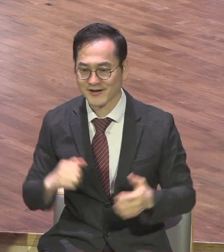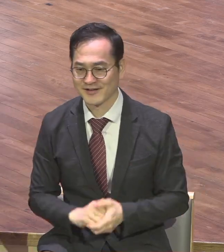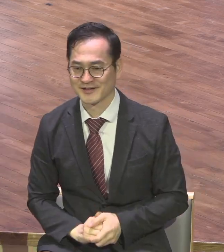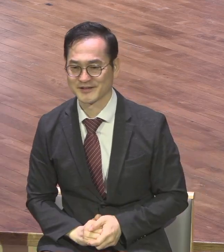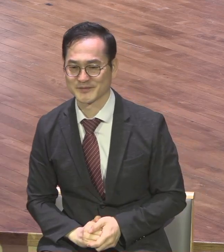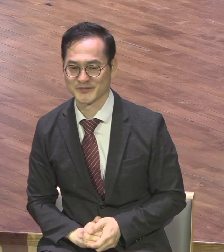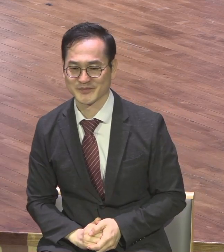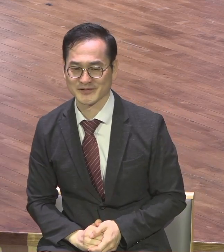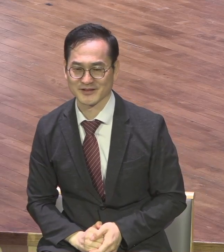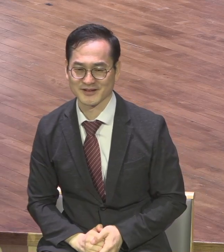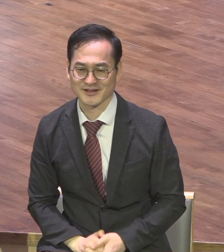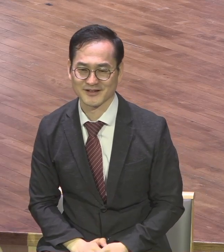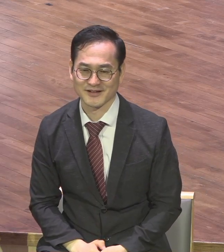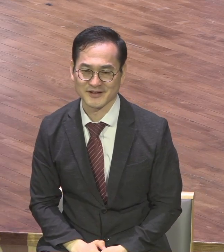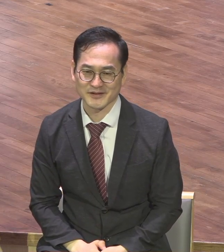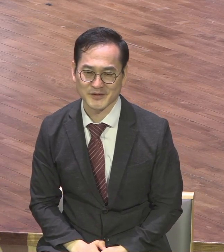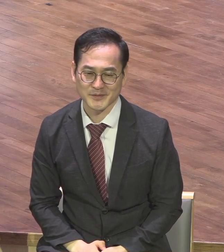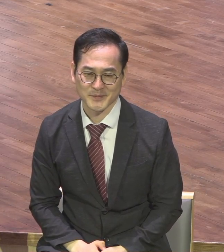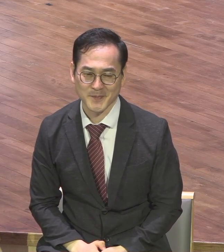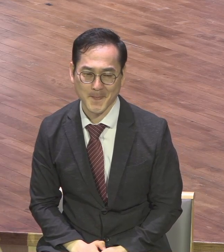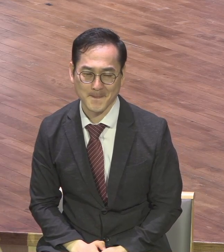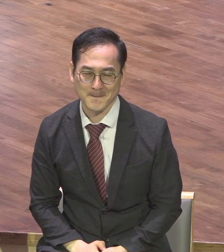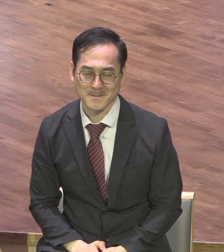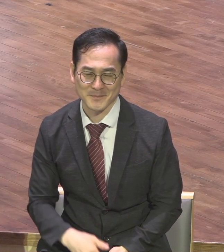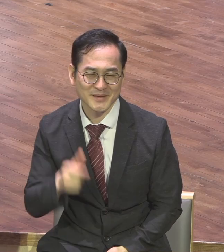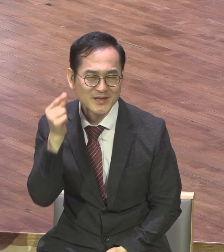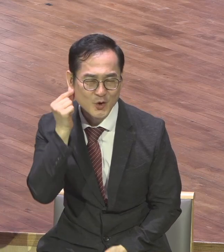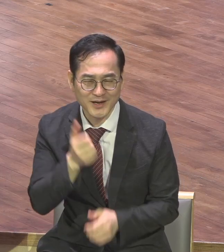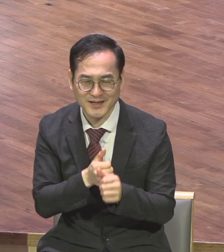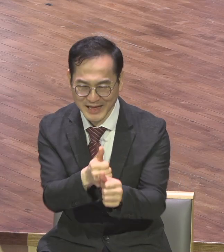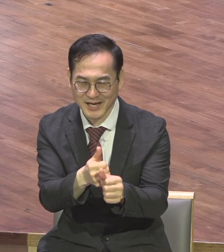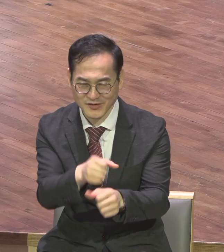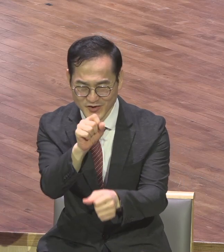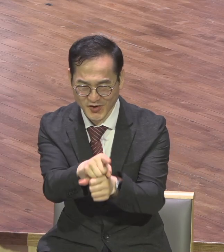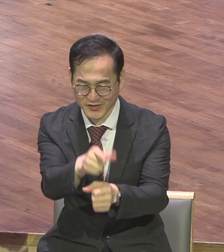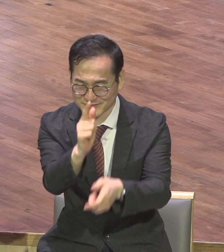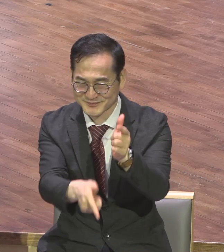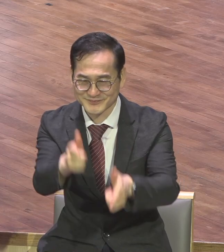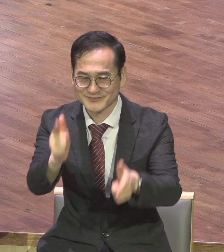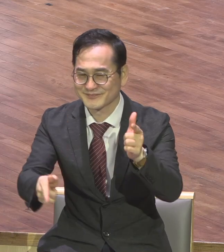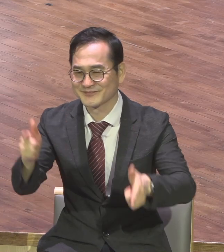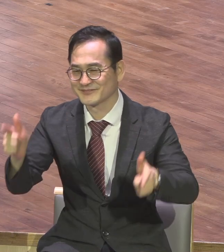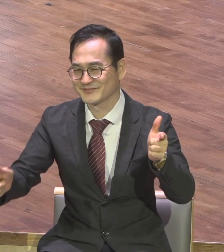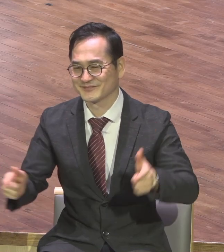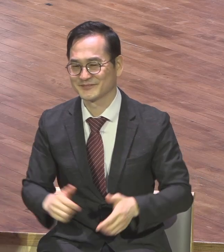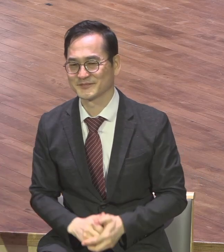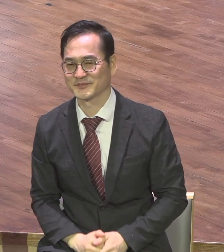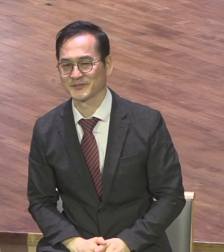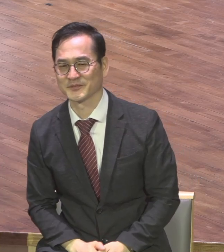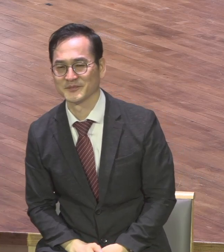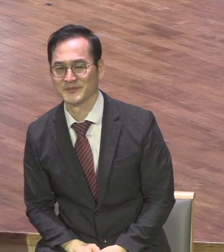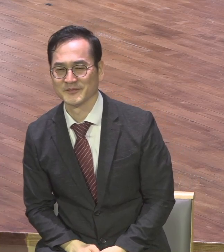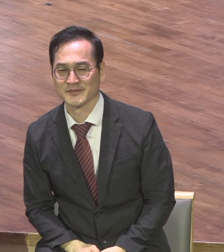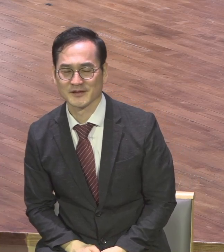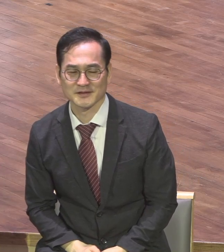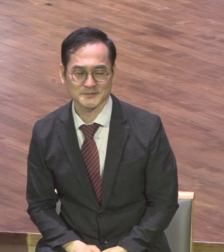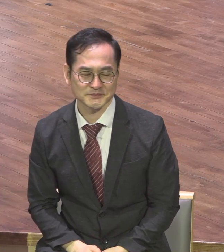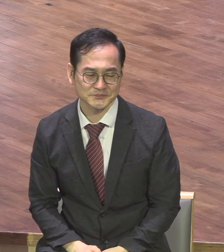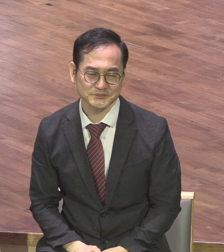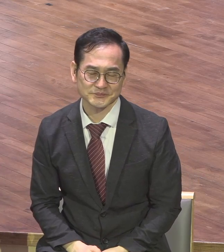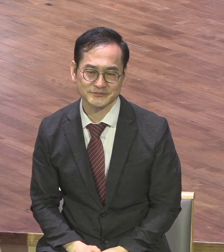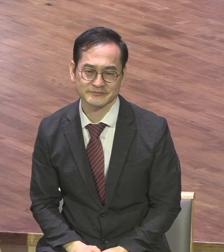뭐 우리와 혈액 분석 상황이 좀 비슷한 것 같습니다.